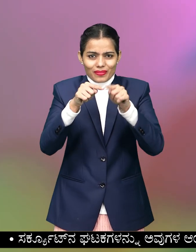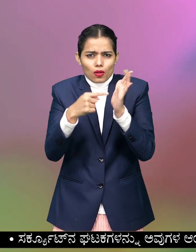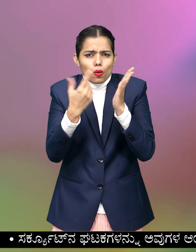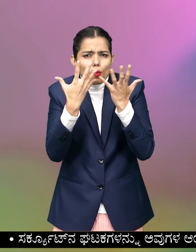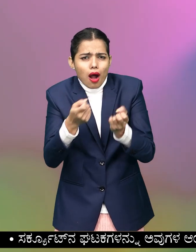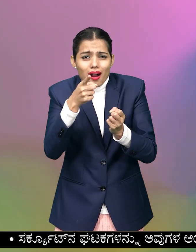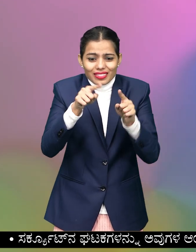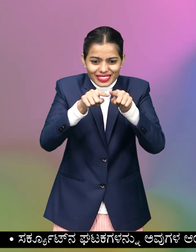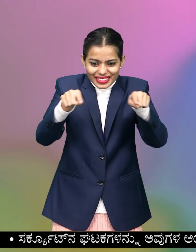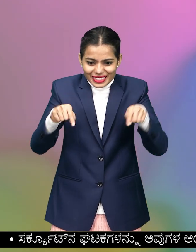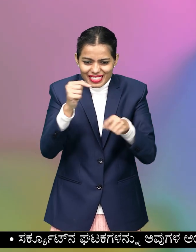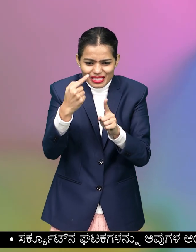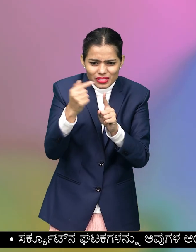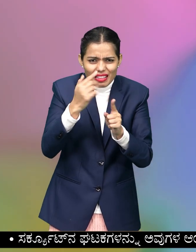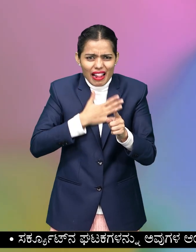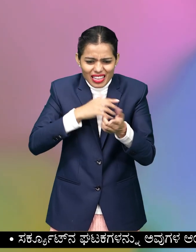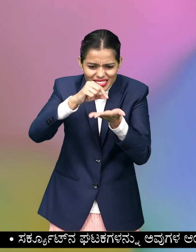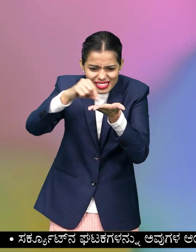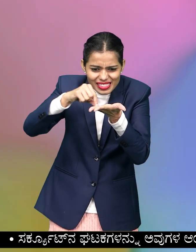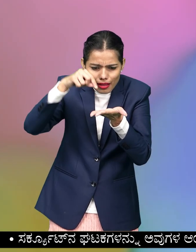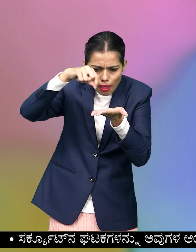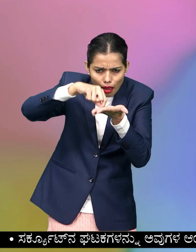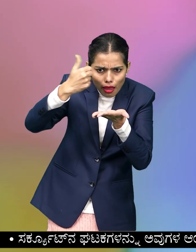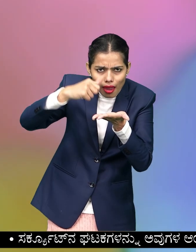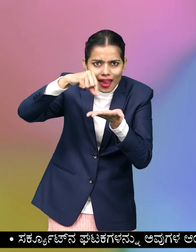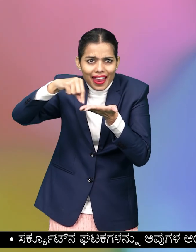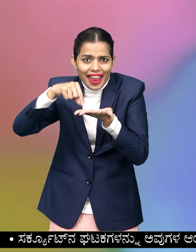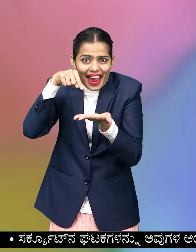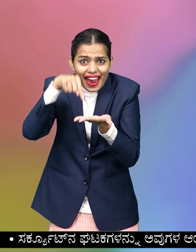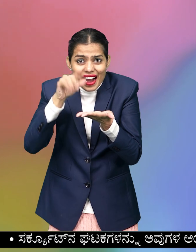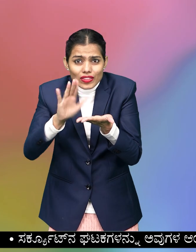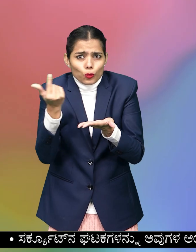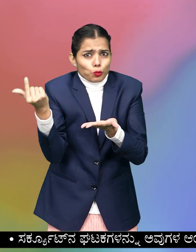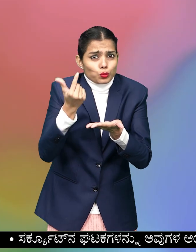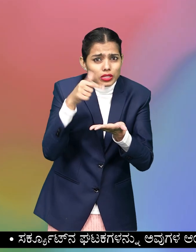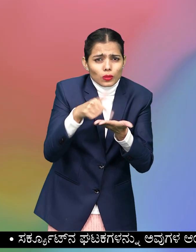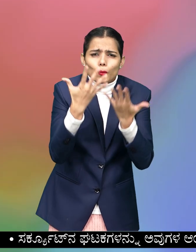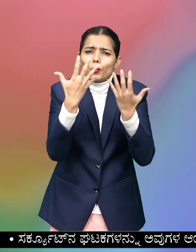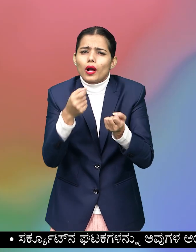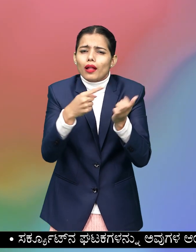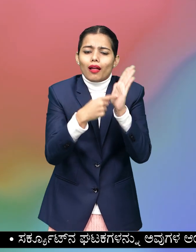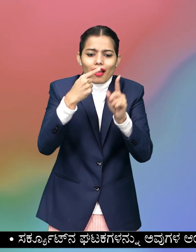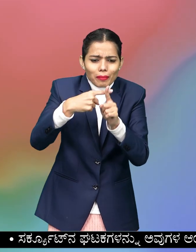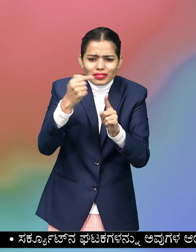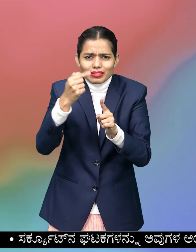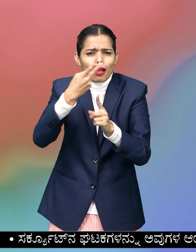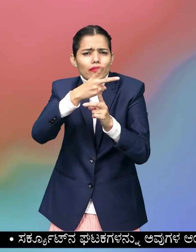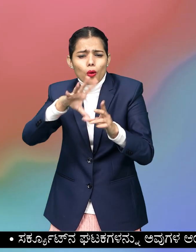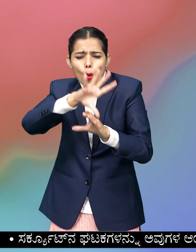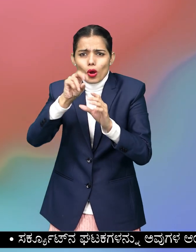ಸರ್ಕ್ಯೂಟ್ನ ಘಟಕಗಳನ್ನು ಅವುಗಳ ಆಯಾ ಚಿಹ್ನೆಗಳನ್ನು ಬಳಸಿಕೊಂಡು ಪ್ರತಿನಿಧಿಸುವುದು ಸುಲಭವಾಗಿದೆ.